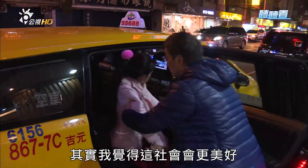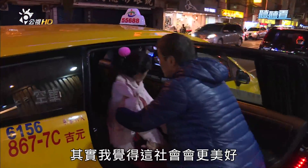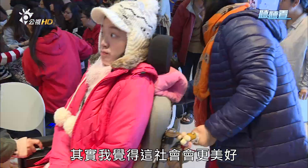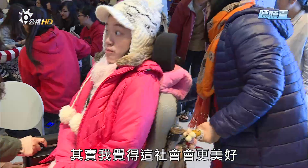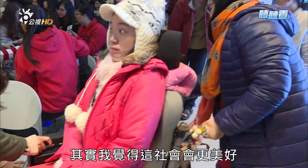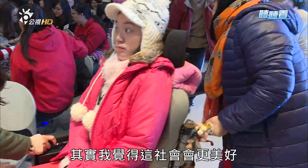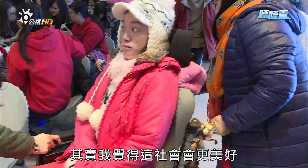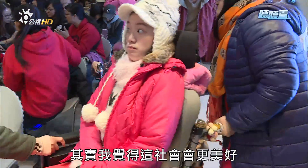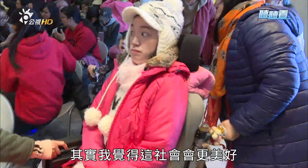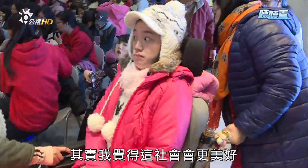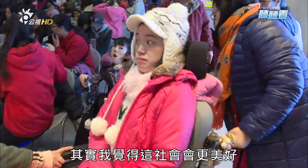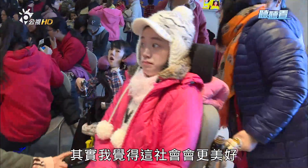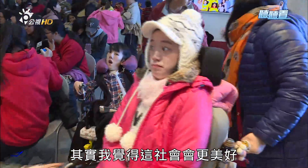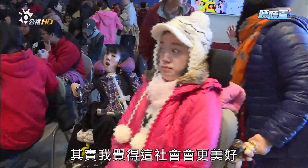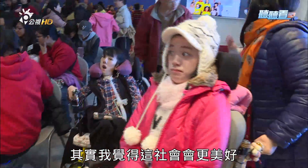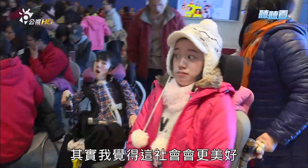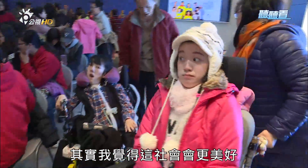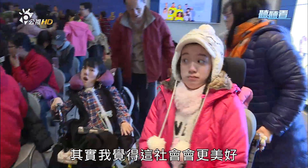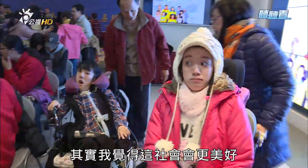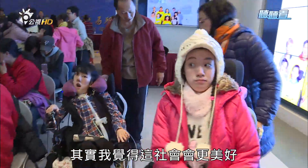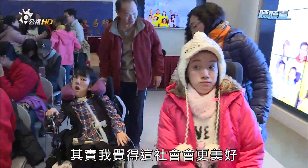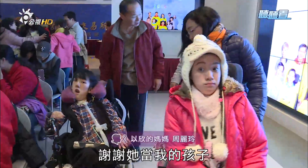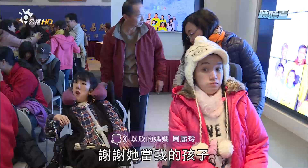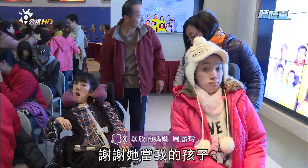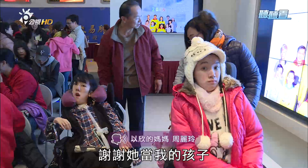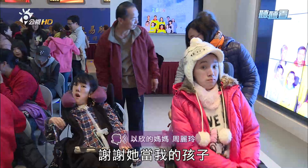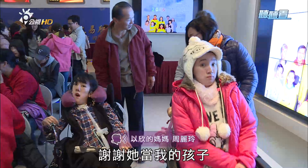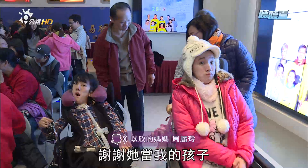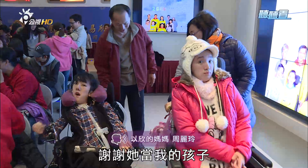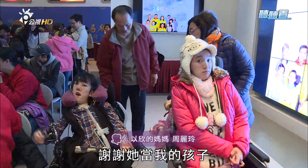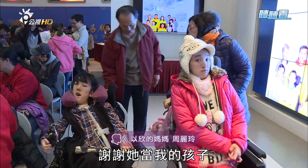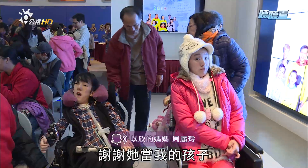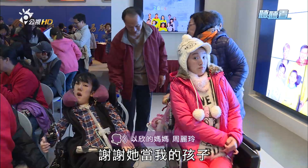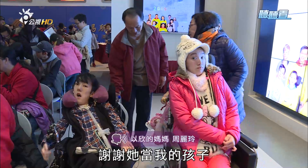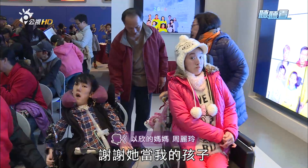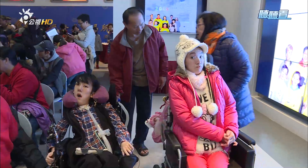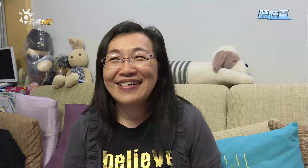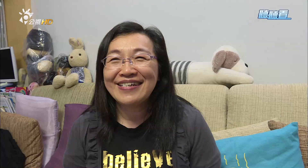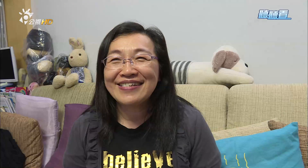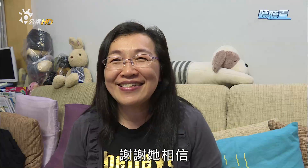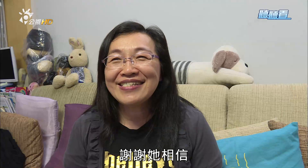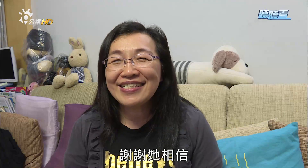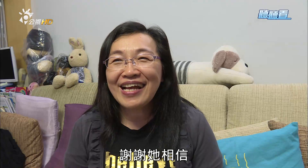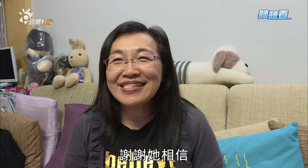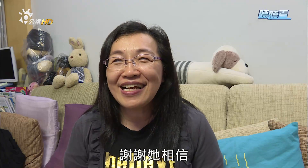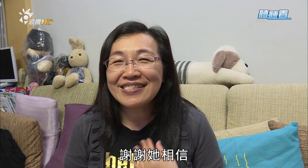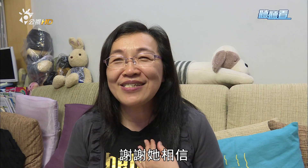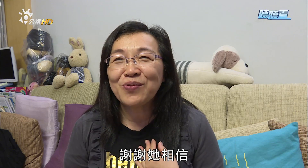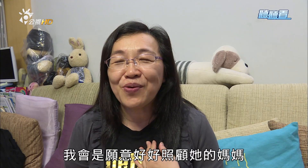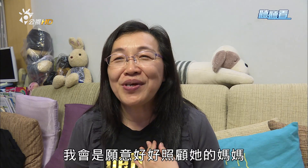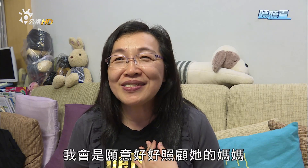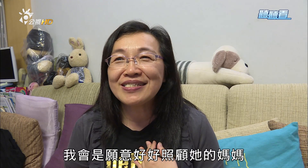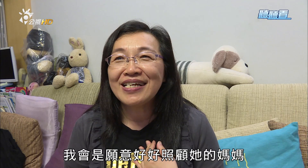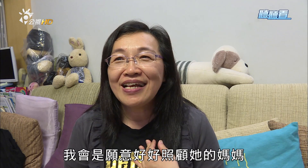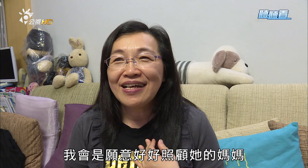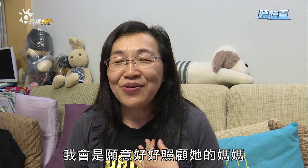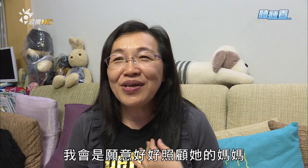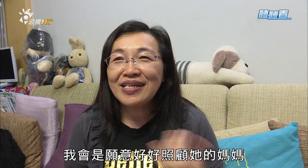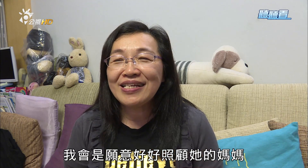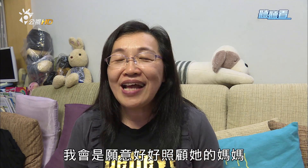会会更美好。 谢谢他当我的孩子，哎呀，谢谢他相信我会是愿意